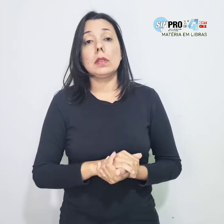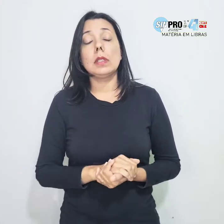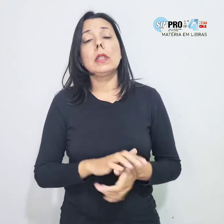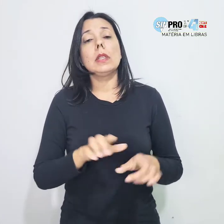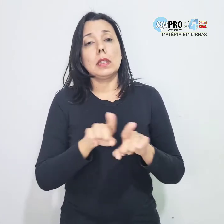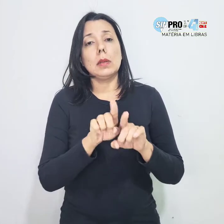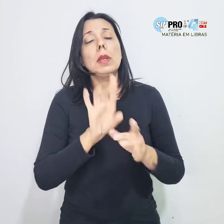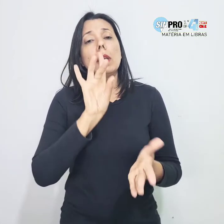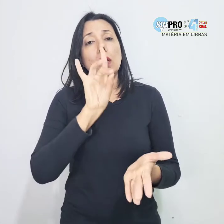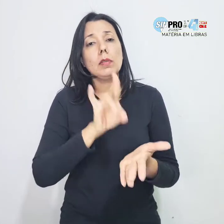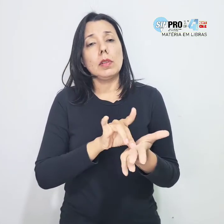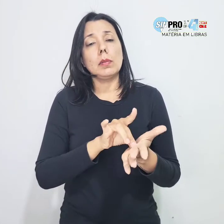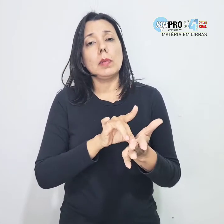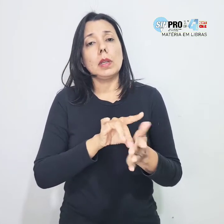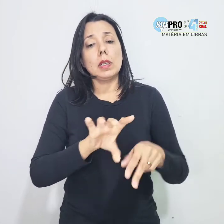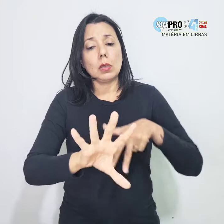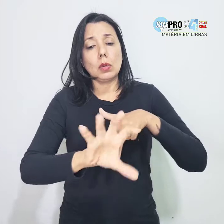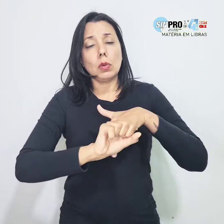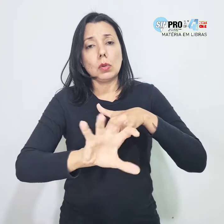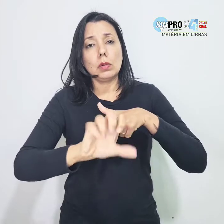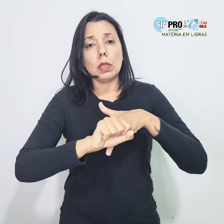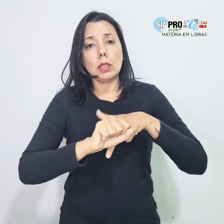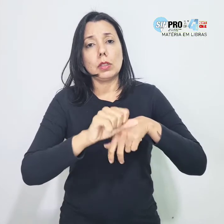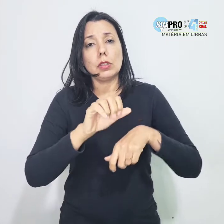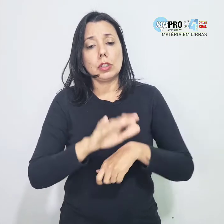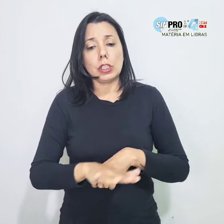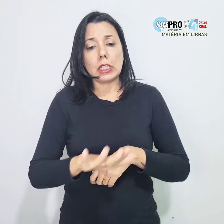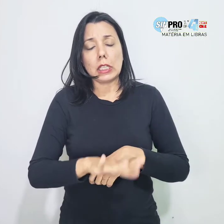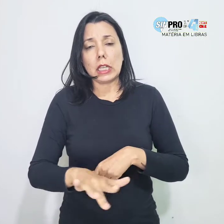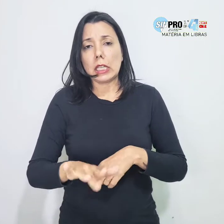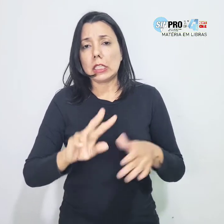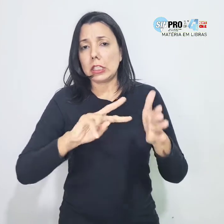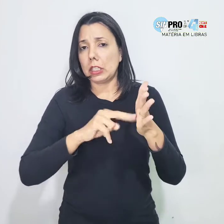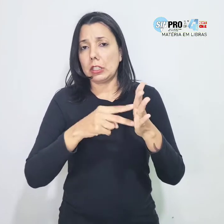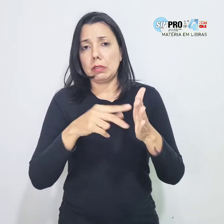também afirma que o contágio de crianças não foi significativo durante a pandemia.